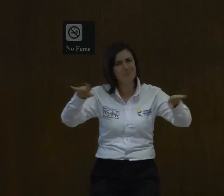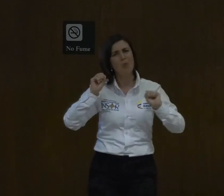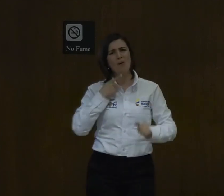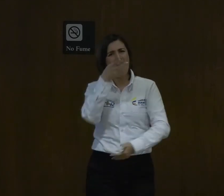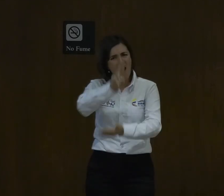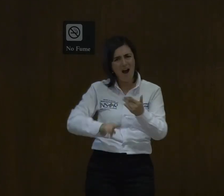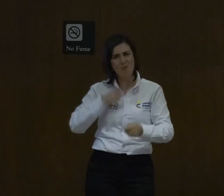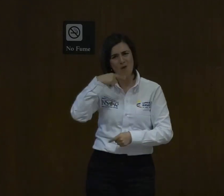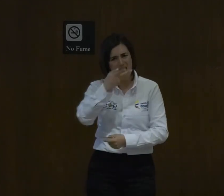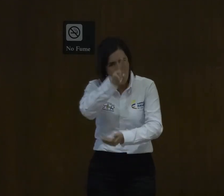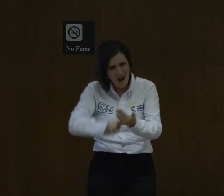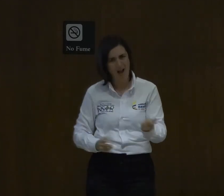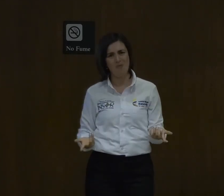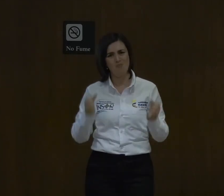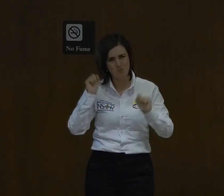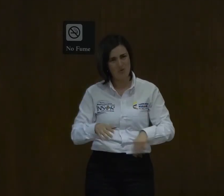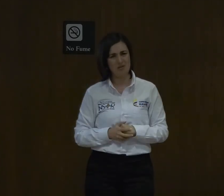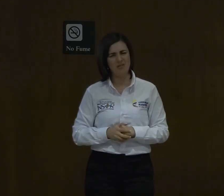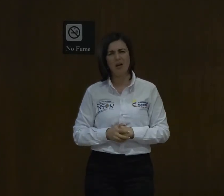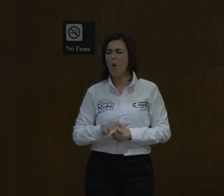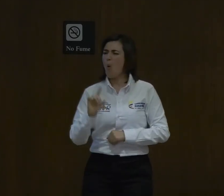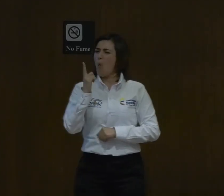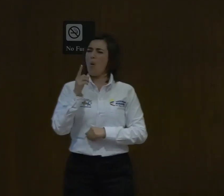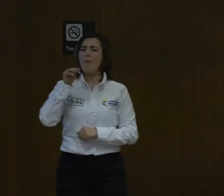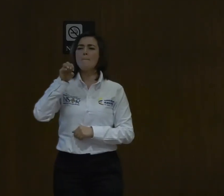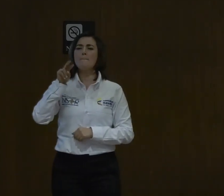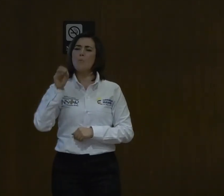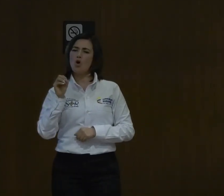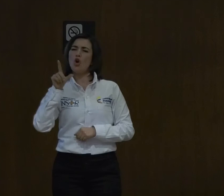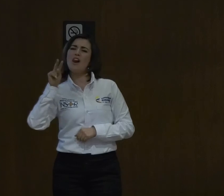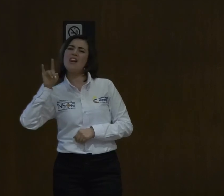señas. Y explico lo que quiero decir con un modelo monolingüe de carencia.